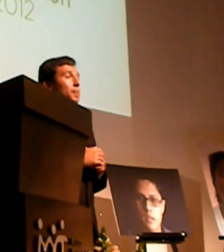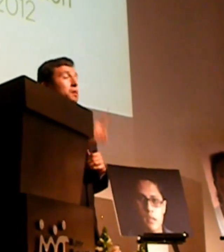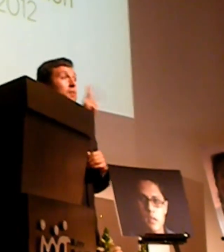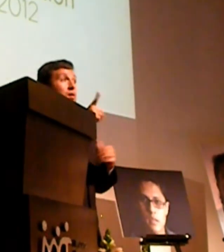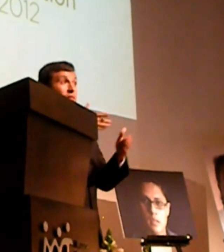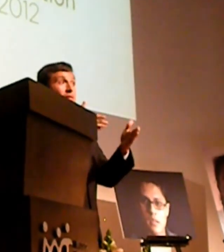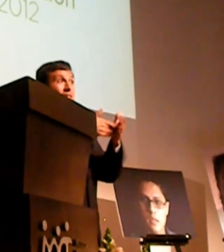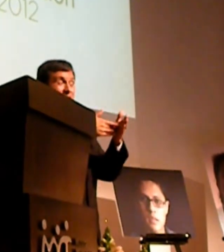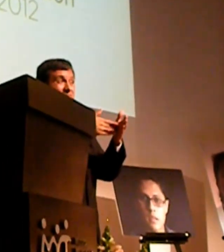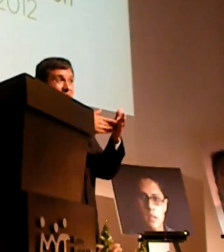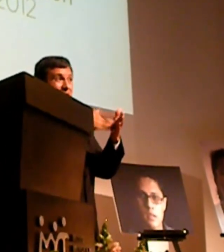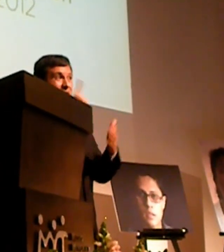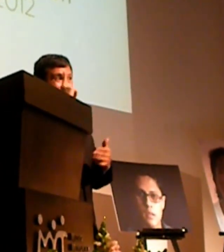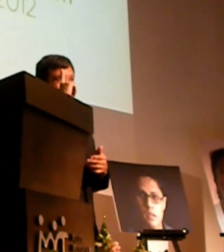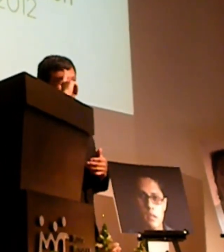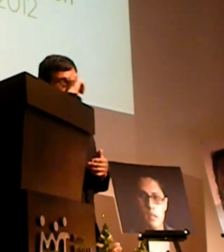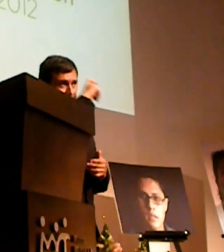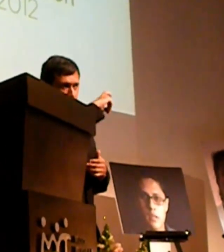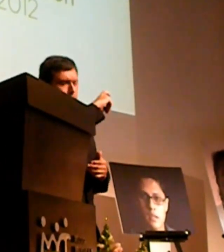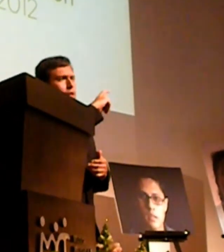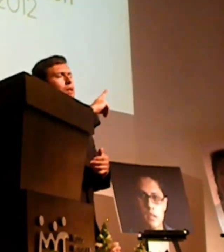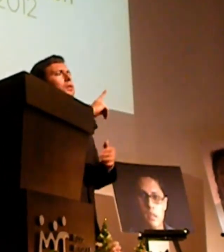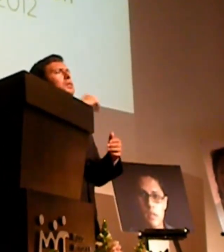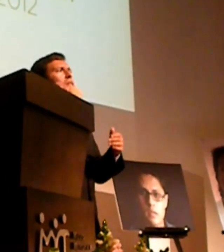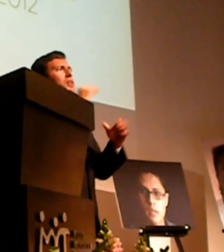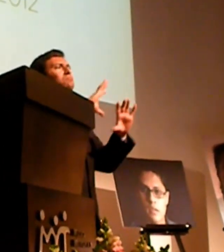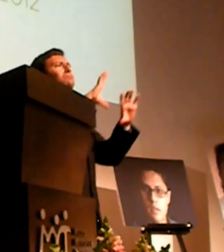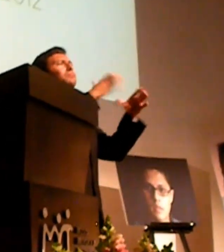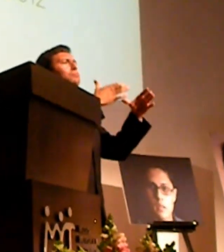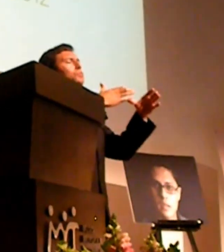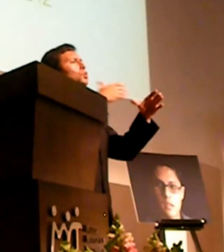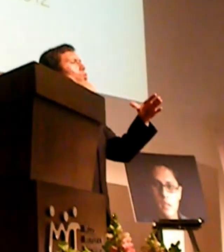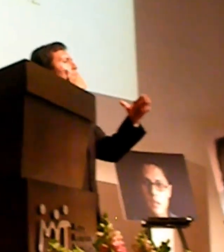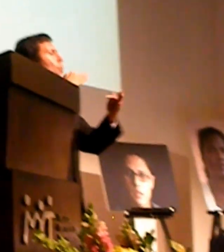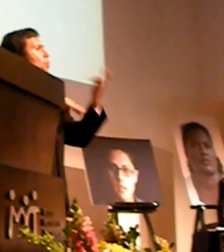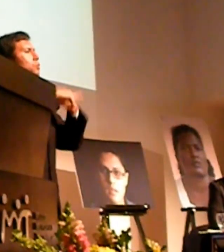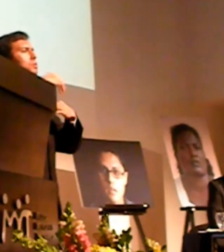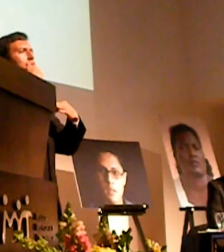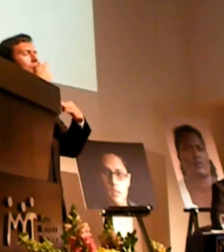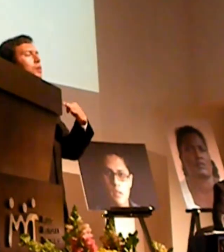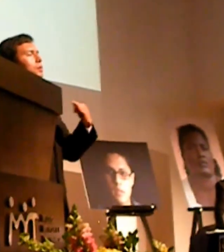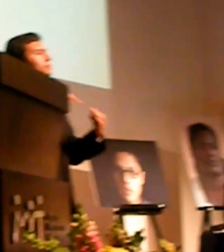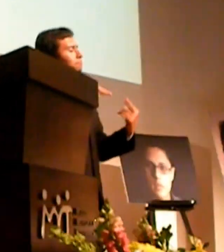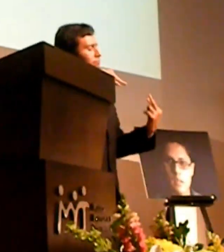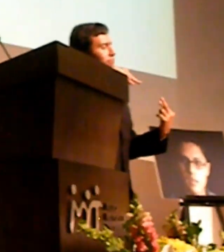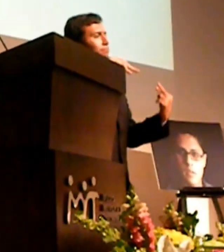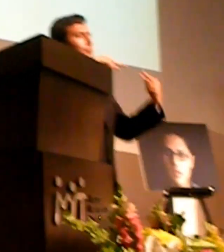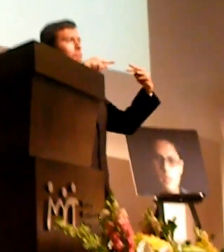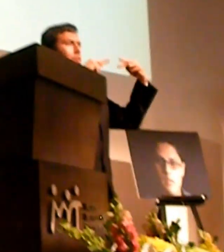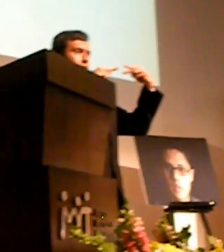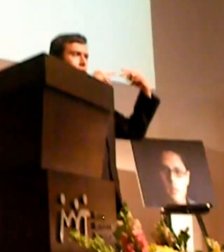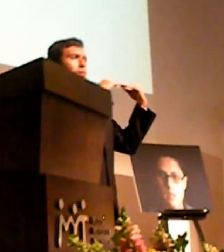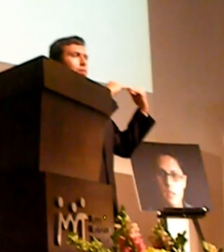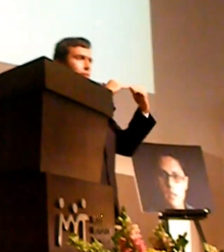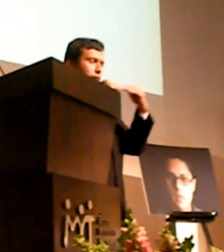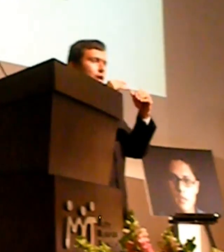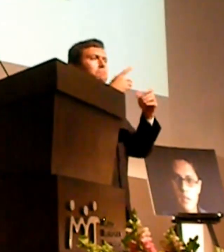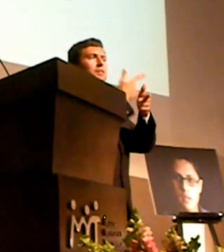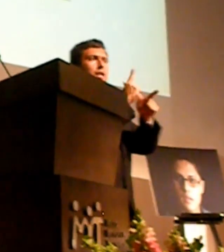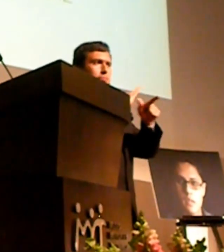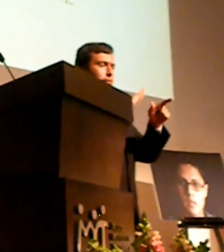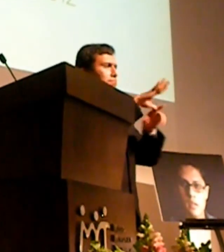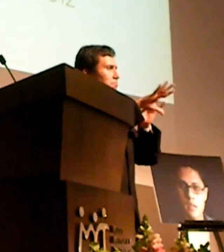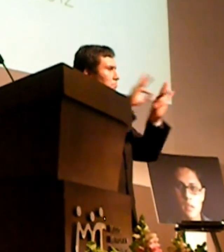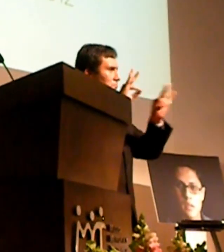un desafío personal y colectivo intentar y lograr mirar democráticamente. Lo es también identificar las características